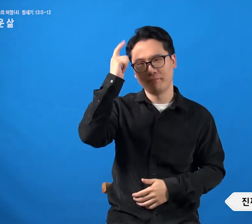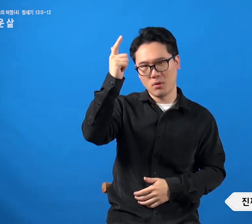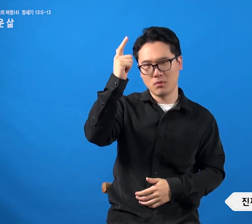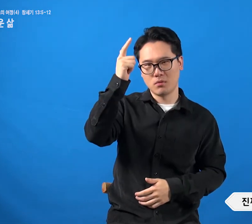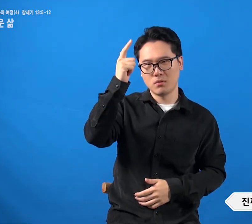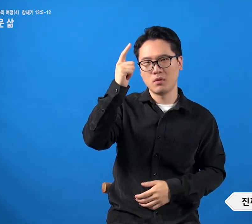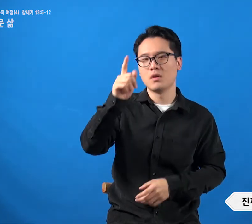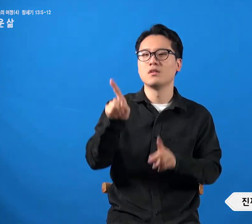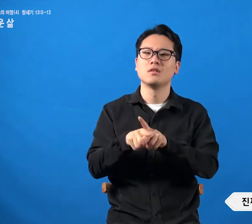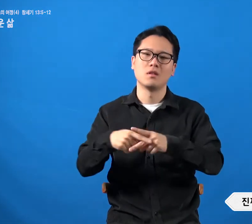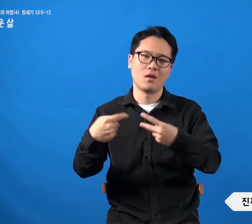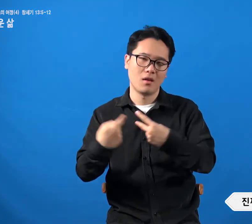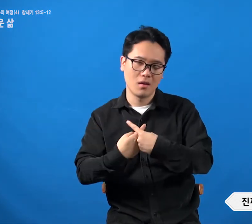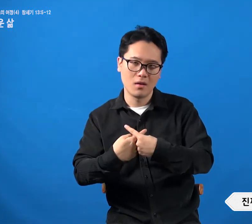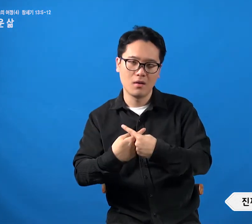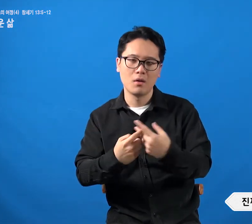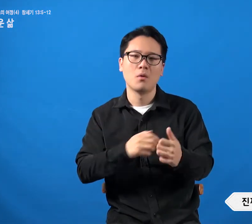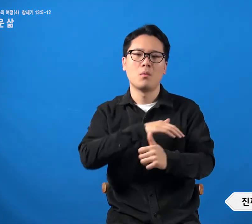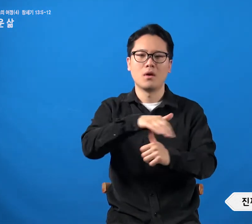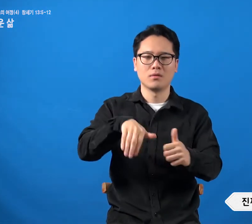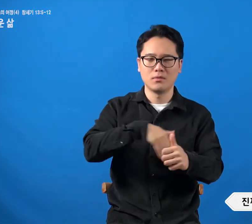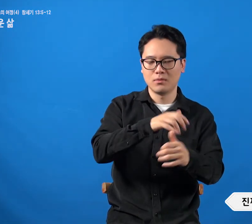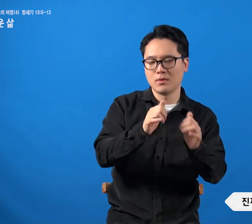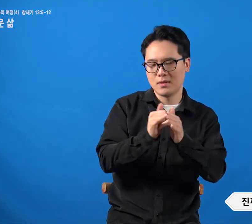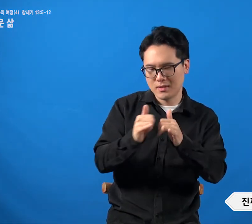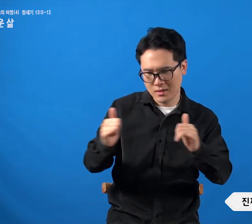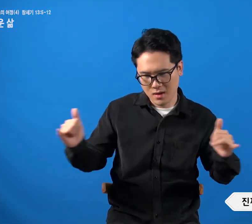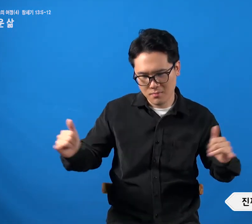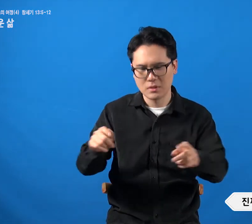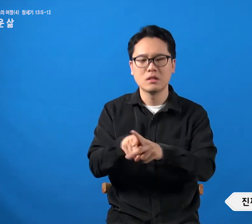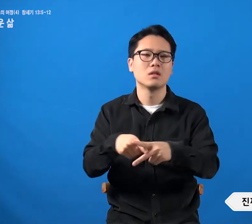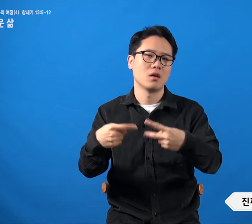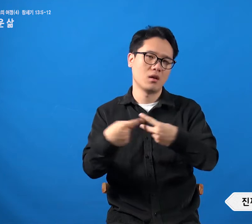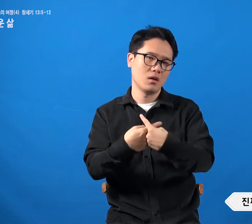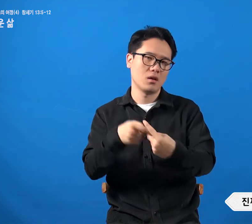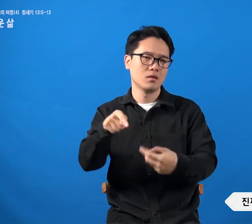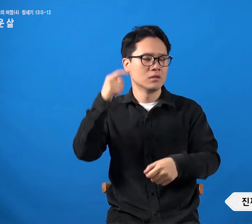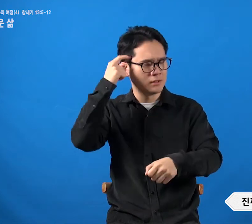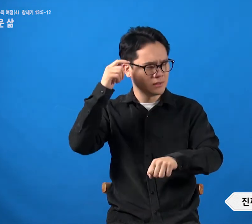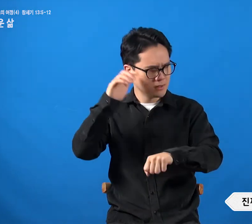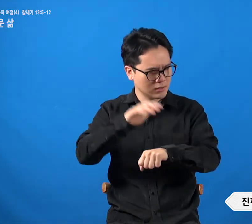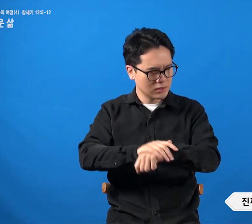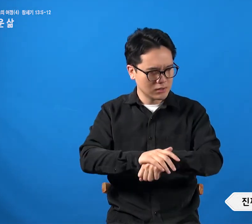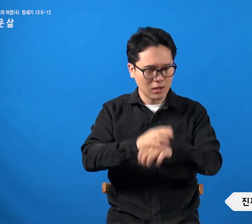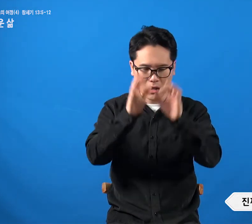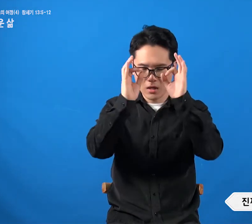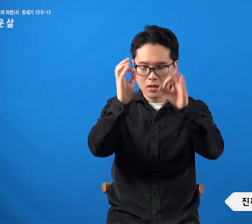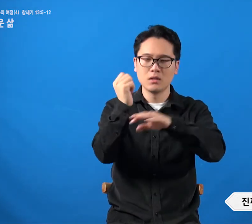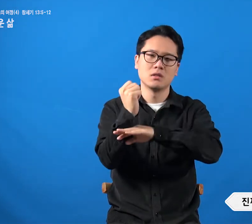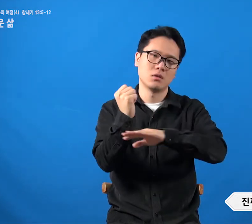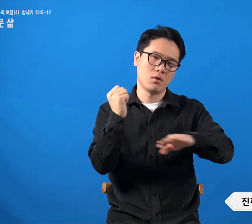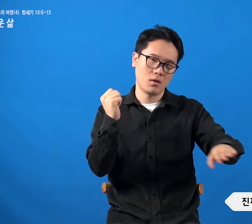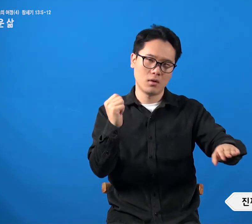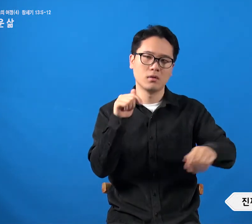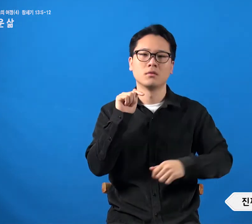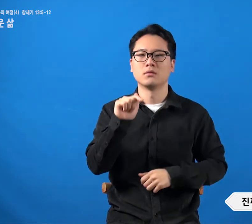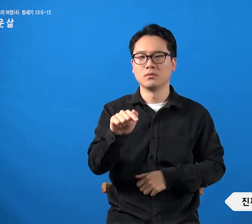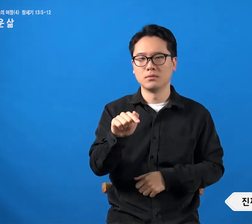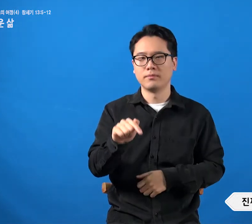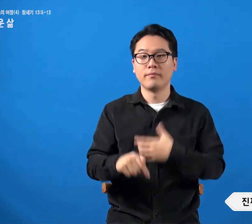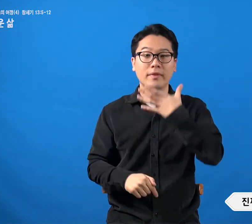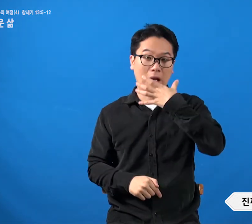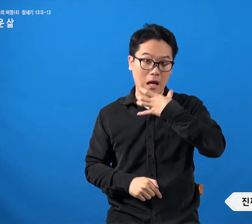understanding, 환경과 사람을 이해하는 지혜로운 시각, 관점,